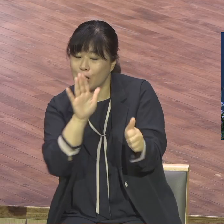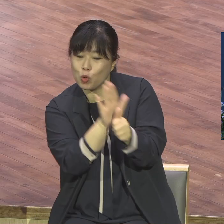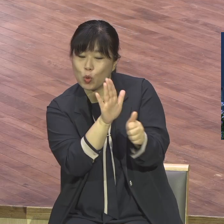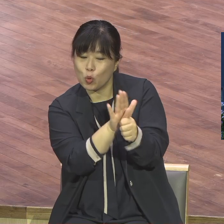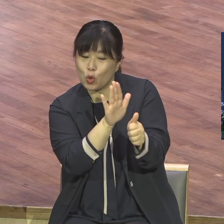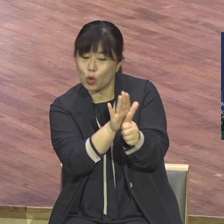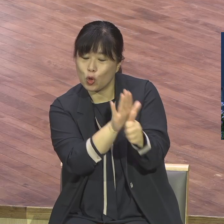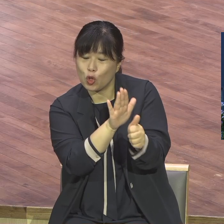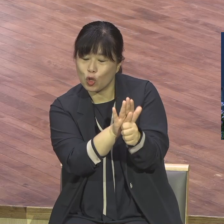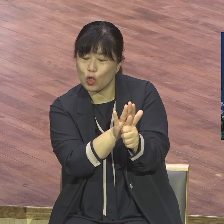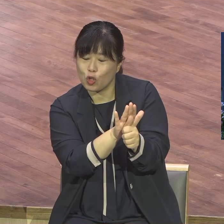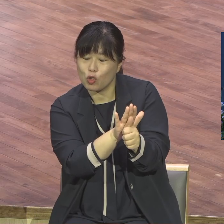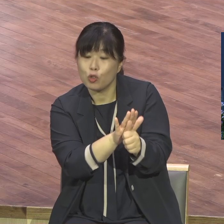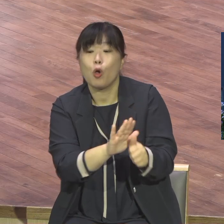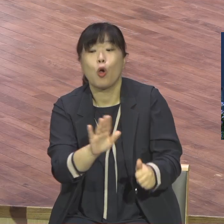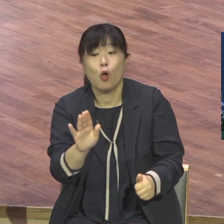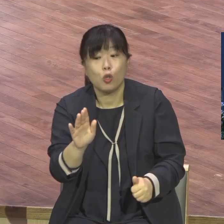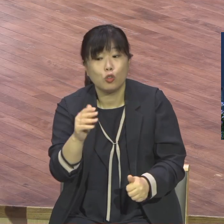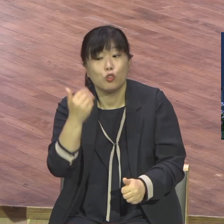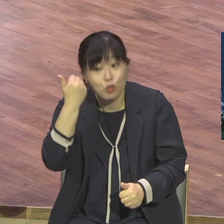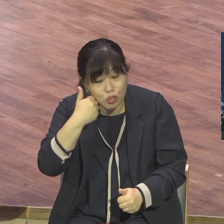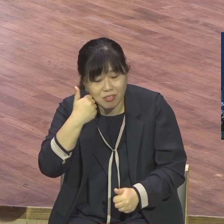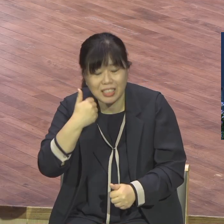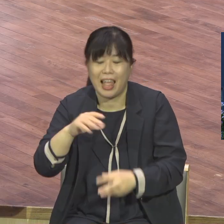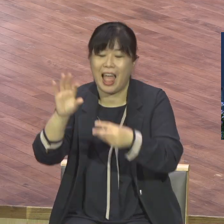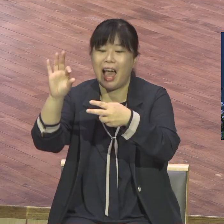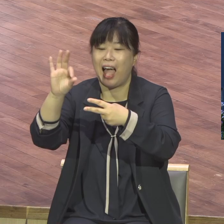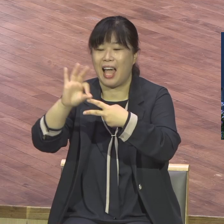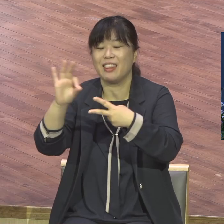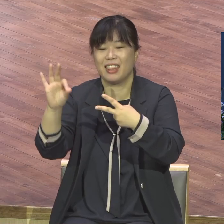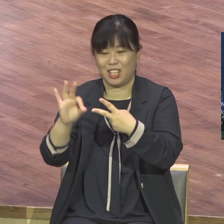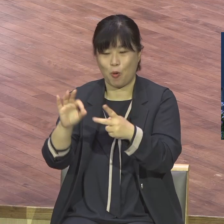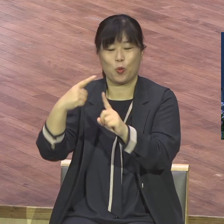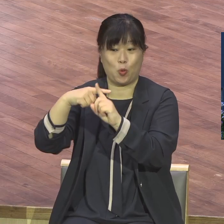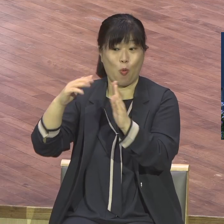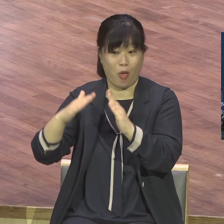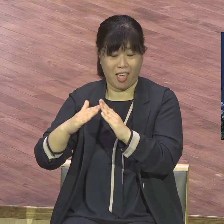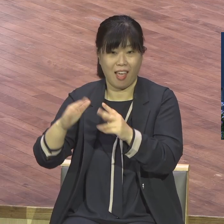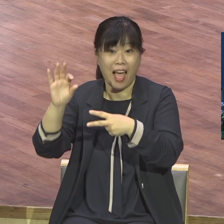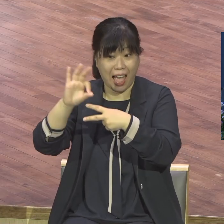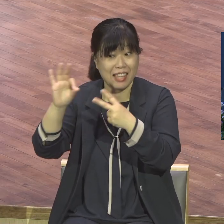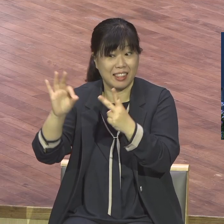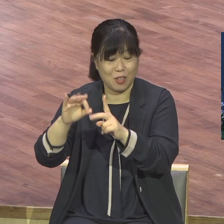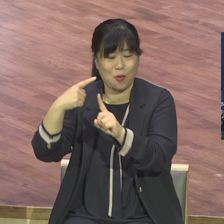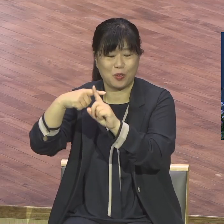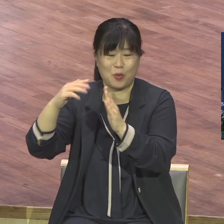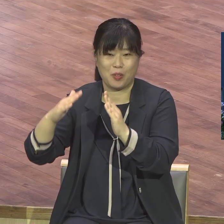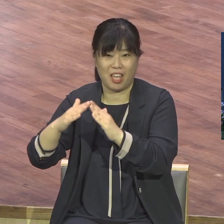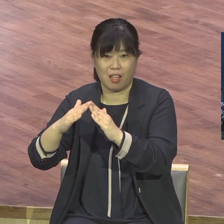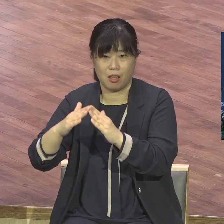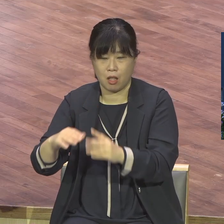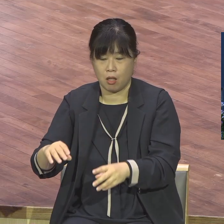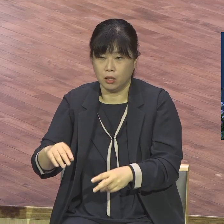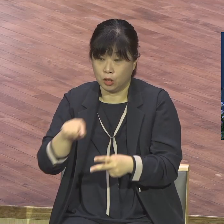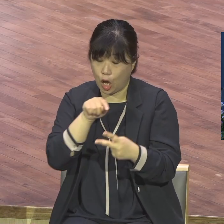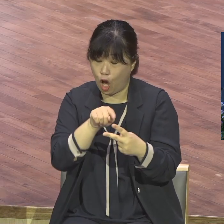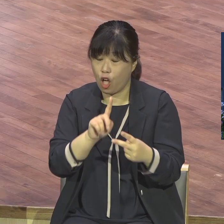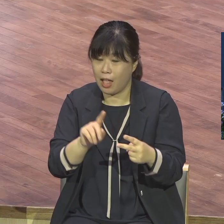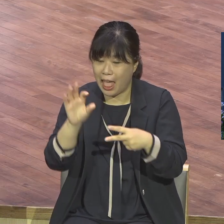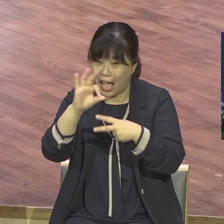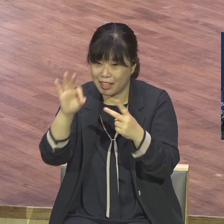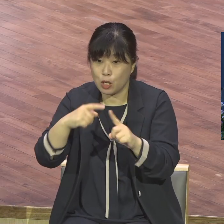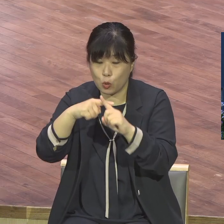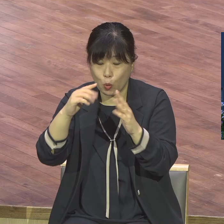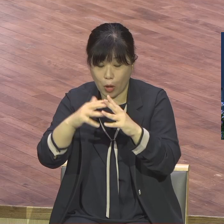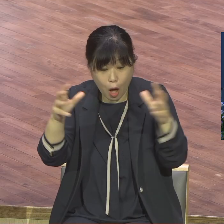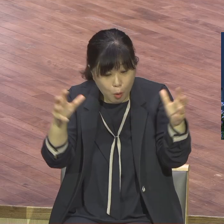안디옥 교회가 이 일에 쓰임 받았어요. 안디옥 교회는 갈보리 산에서 일어난 일, 오직 그리스도,